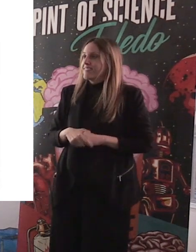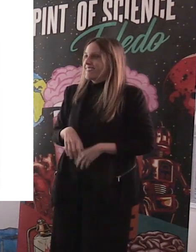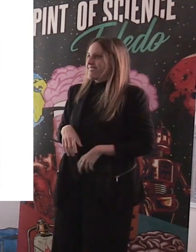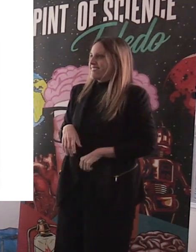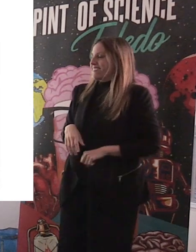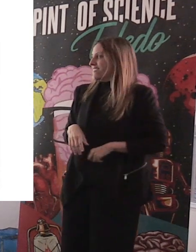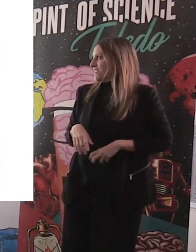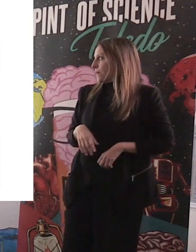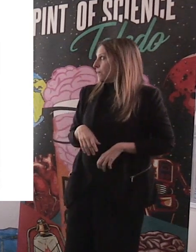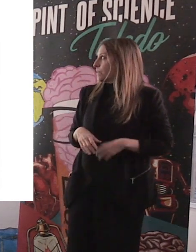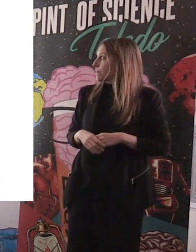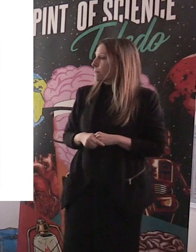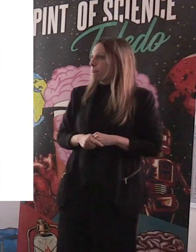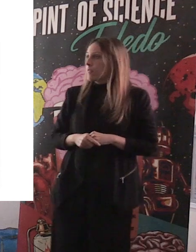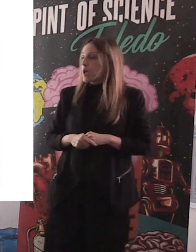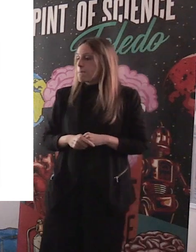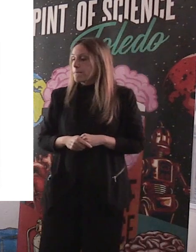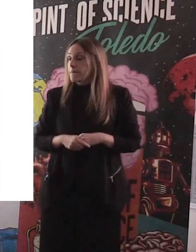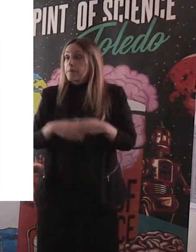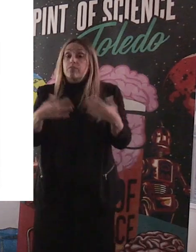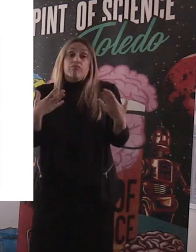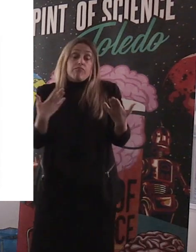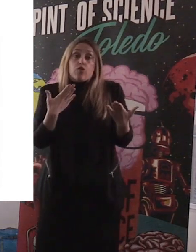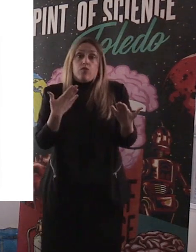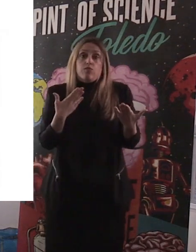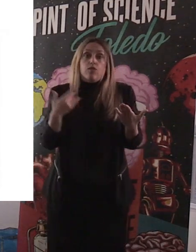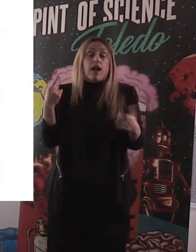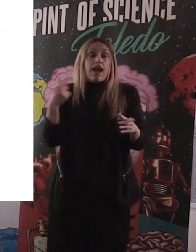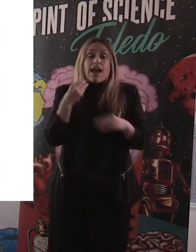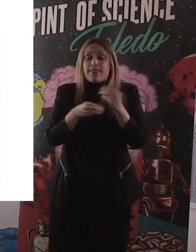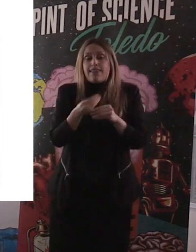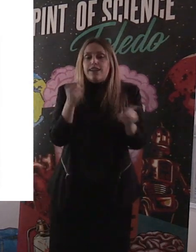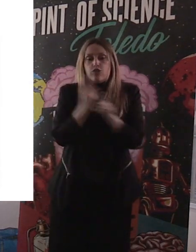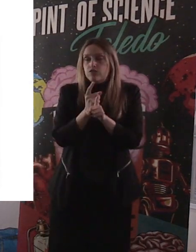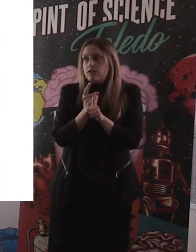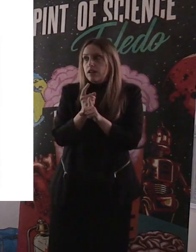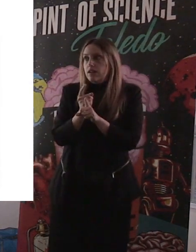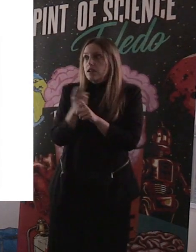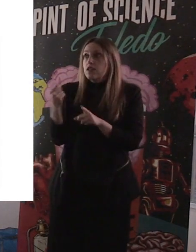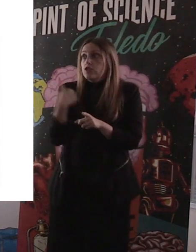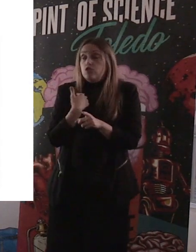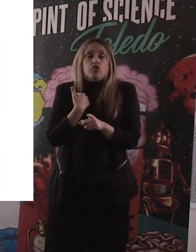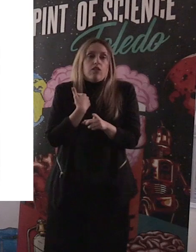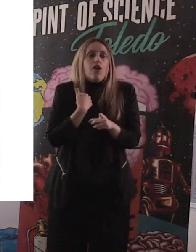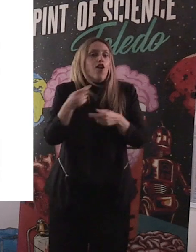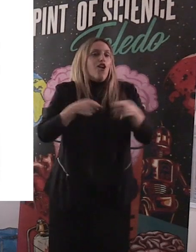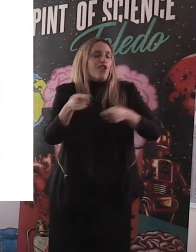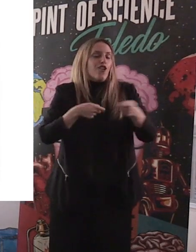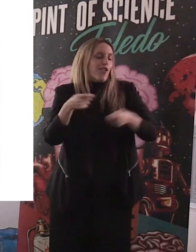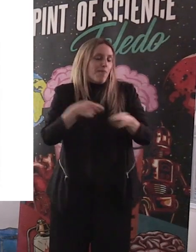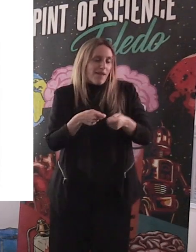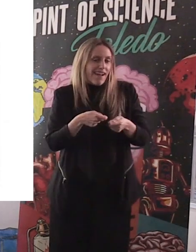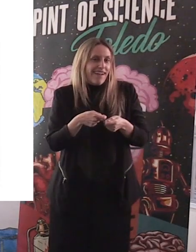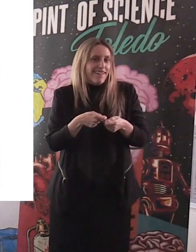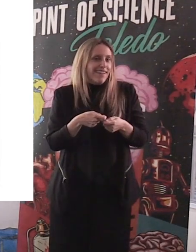Vale. Como no se puede hacer nada en contra de esto, no me voy a comprar el kit, porque no va